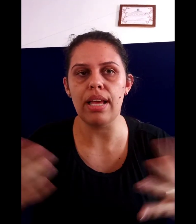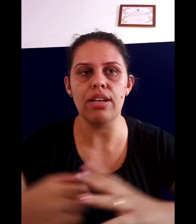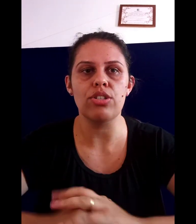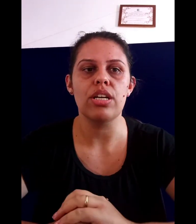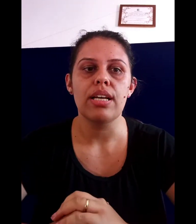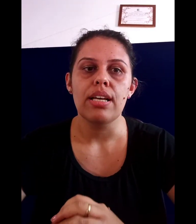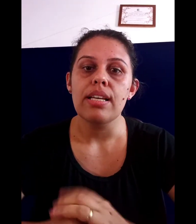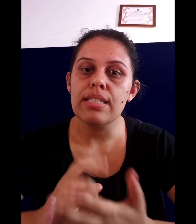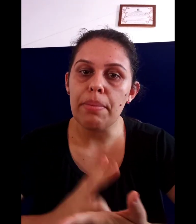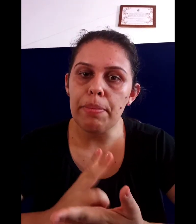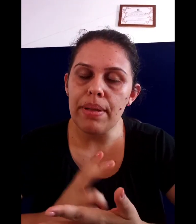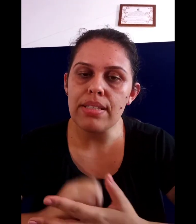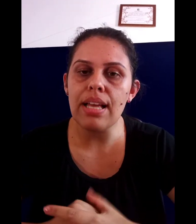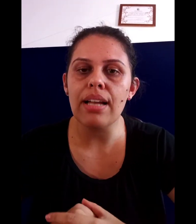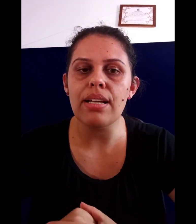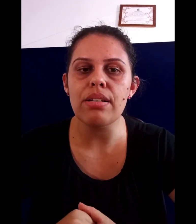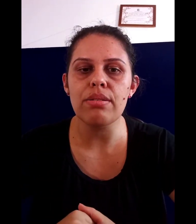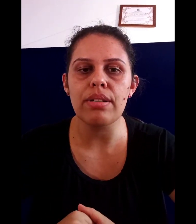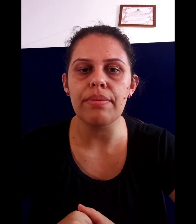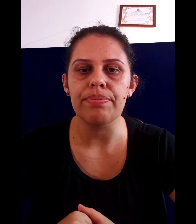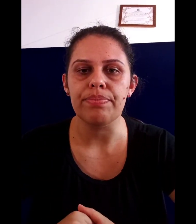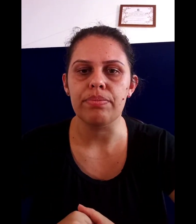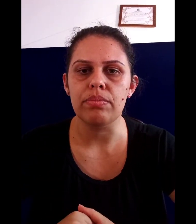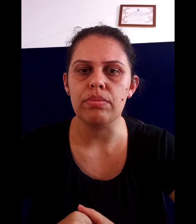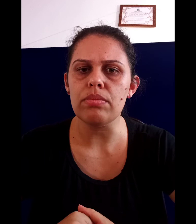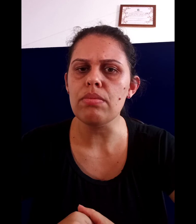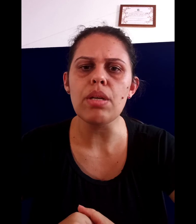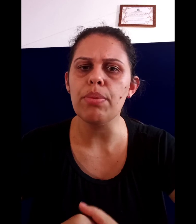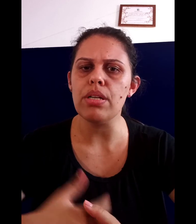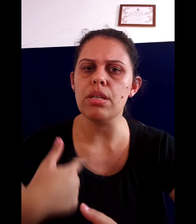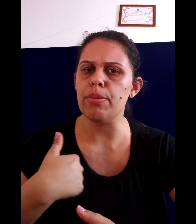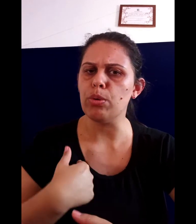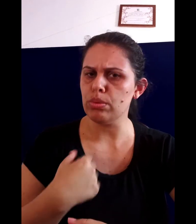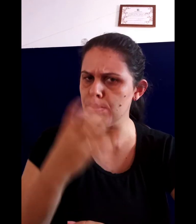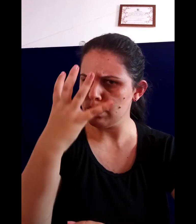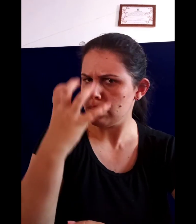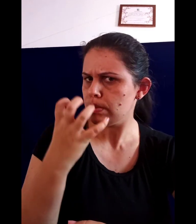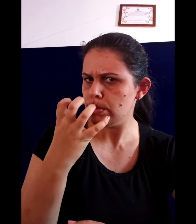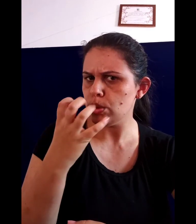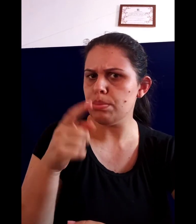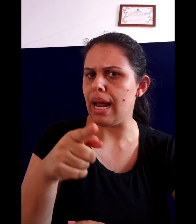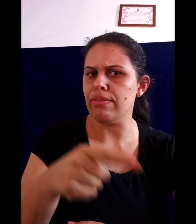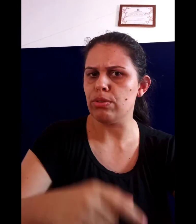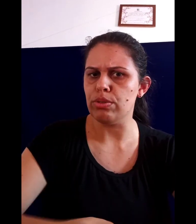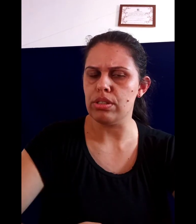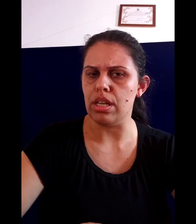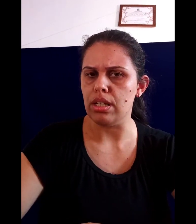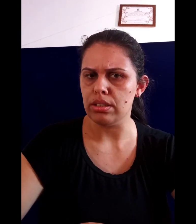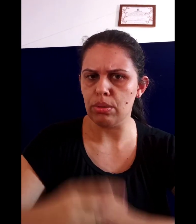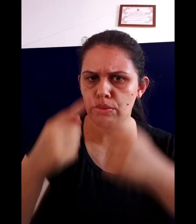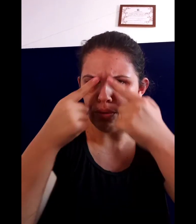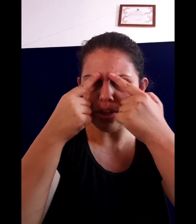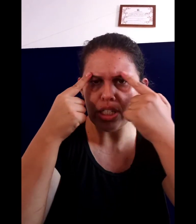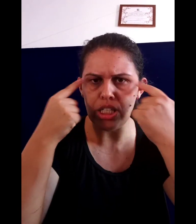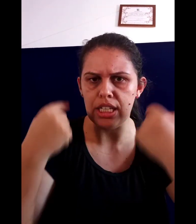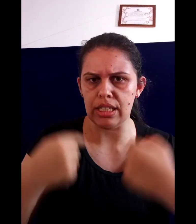sorridente. Sempre pensar nisso, né? Por exemplo, eu tô muito brava com você, então eu vou franzir